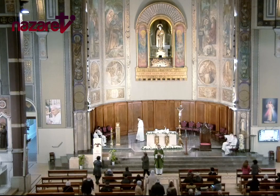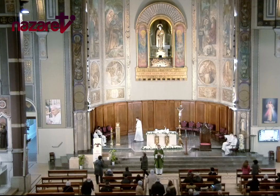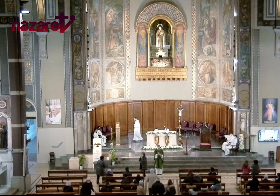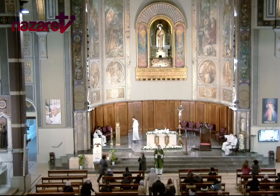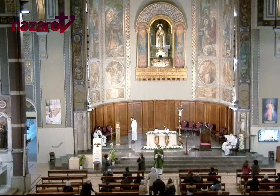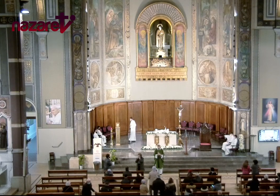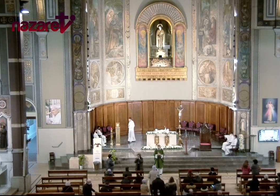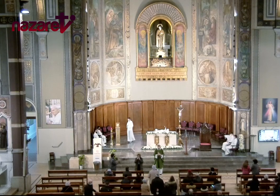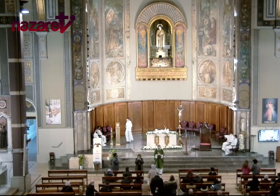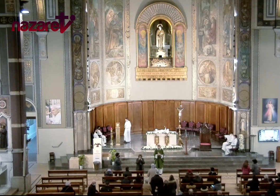viví